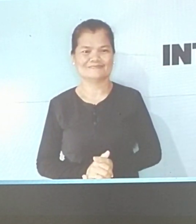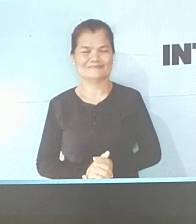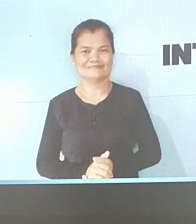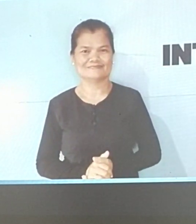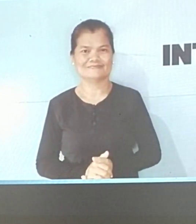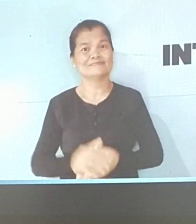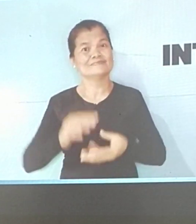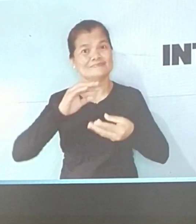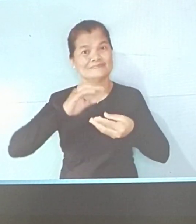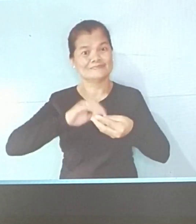lang?